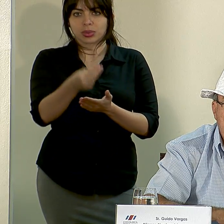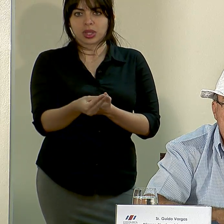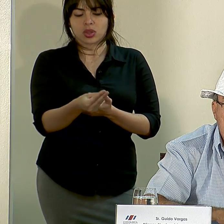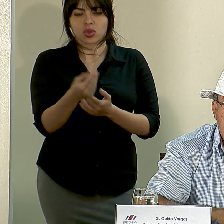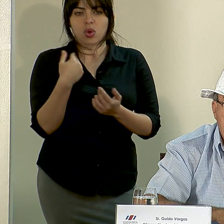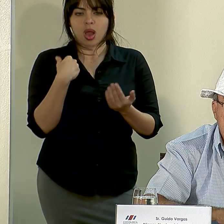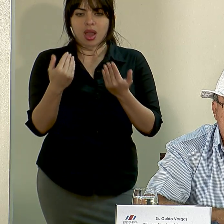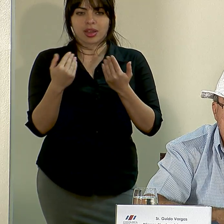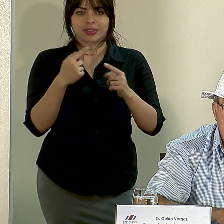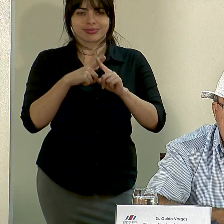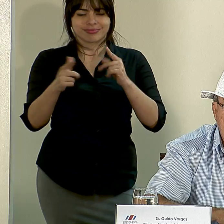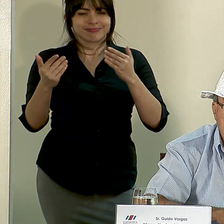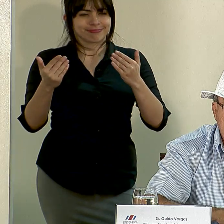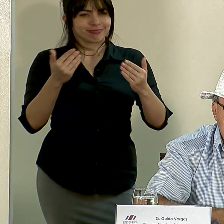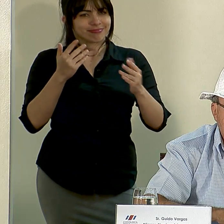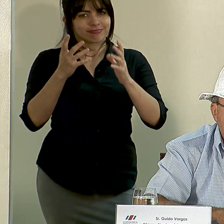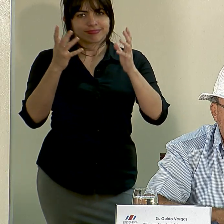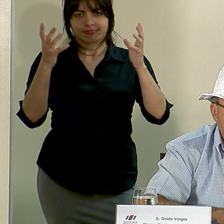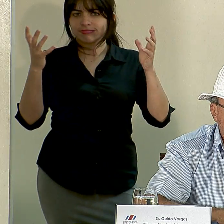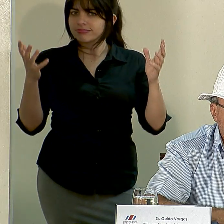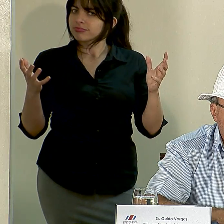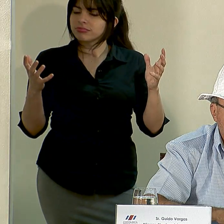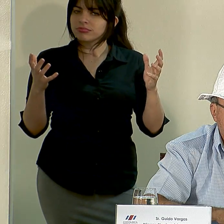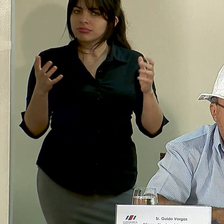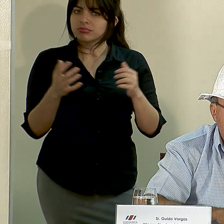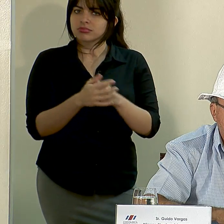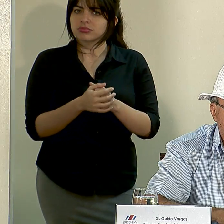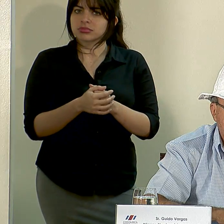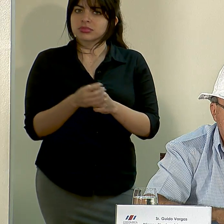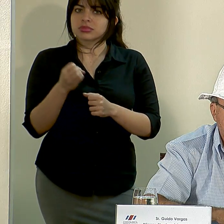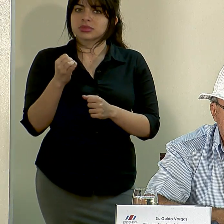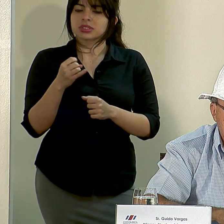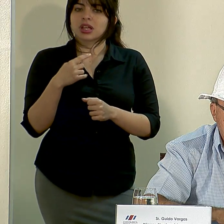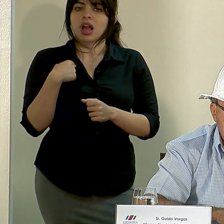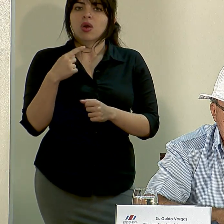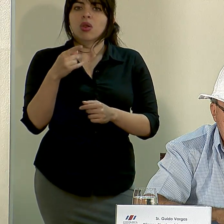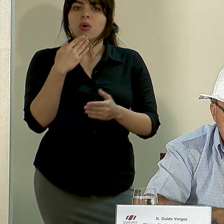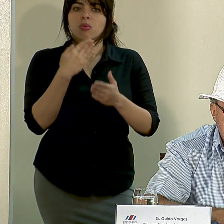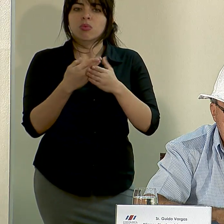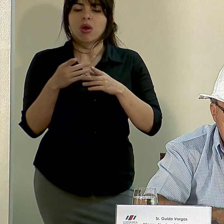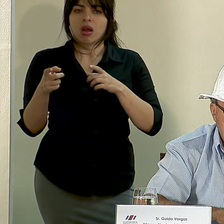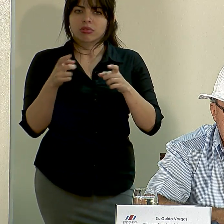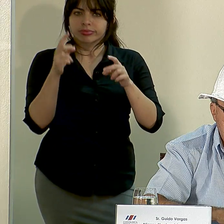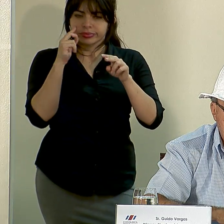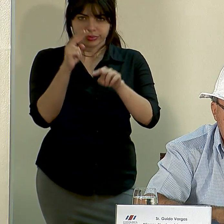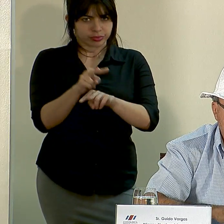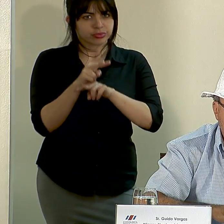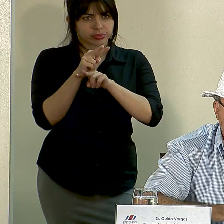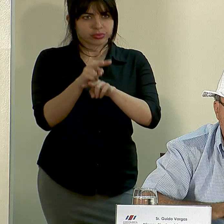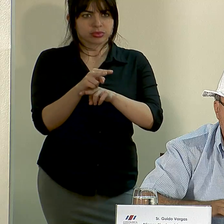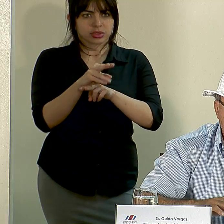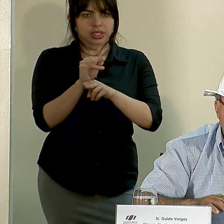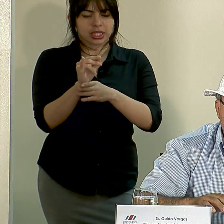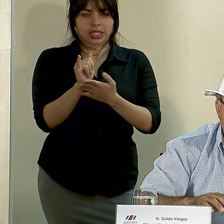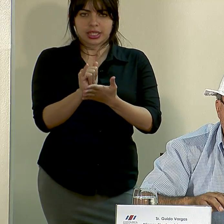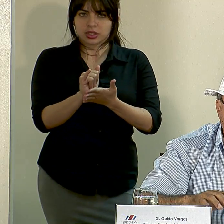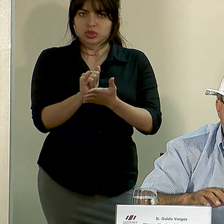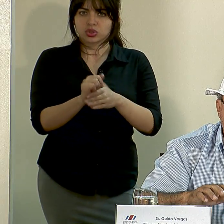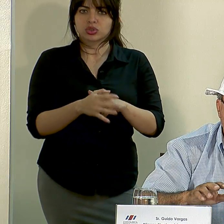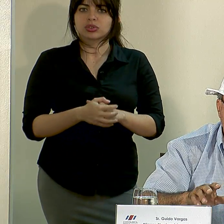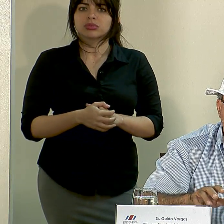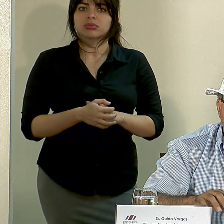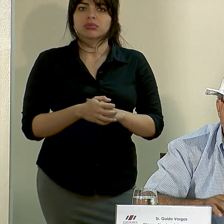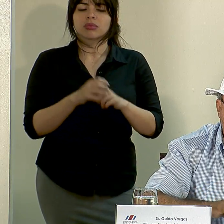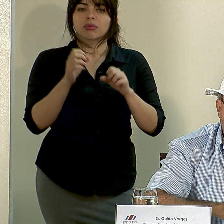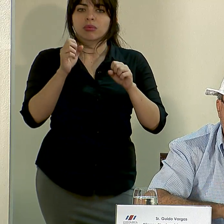una brecha abismal. Si hay una buena observancia y esto se